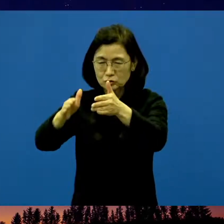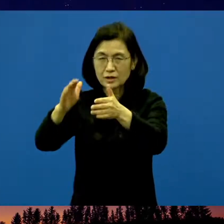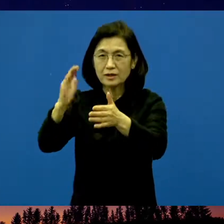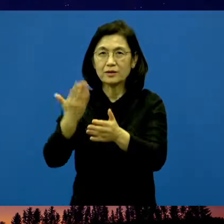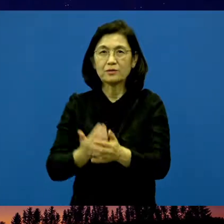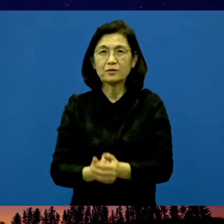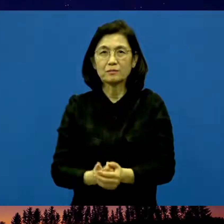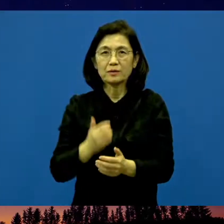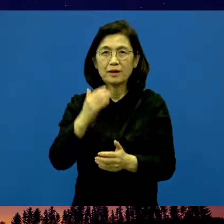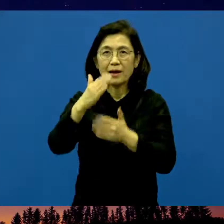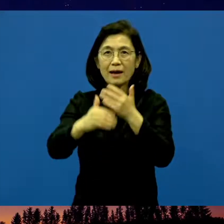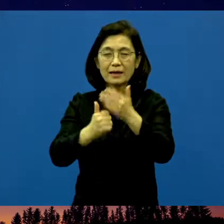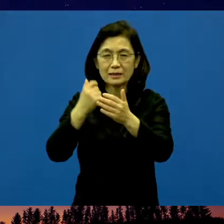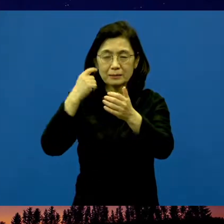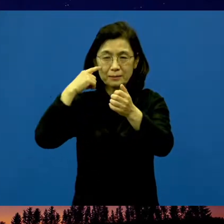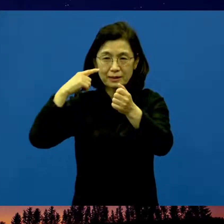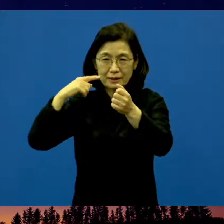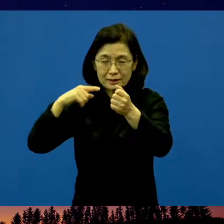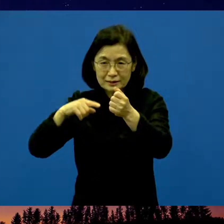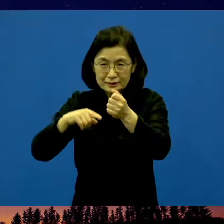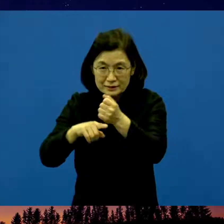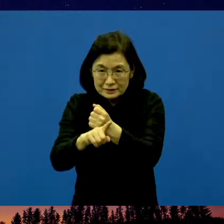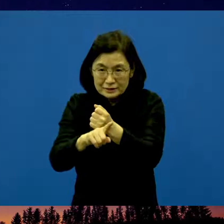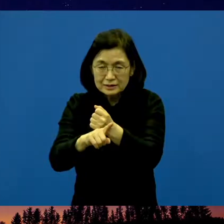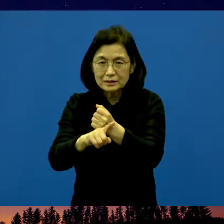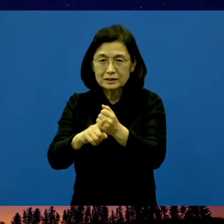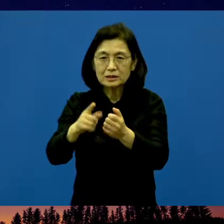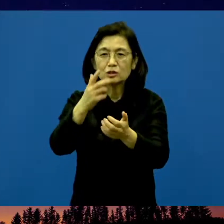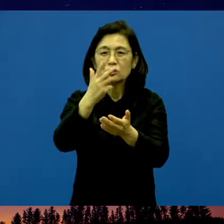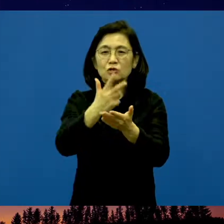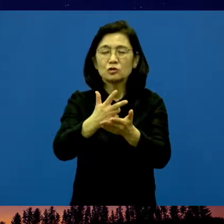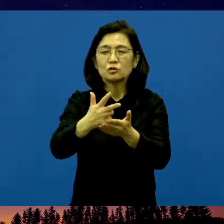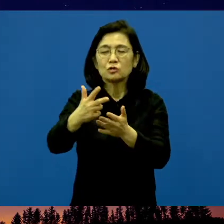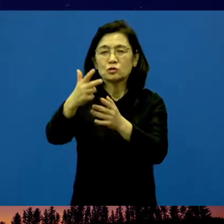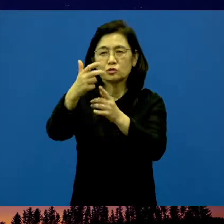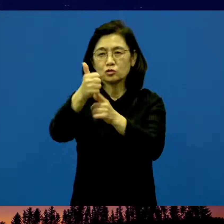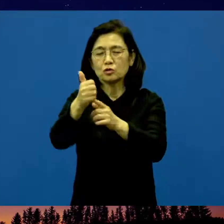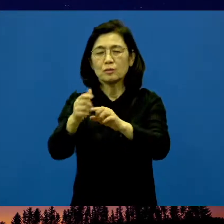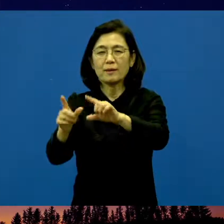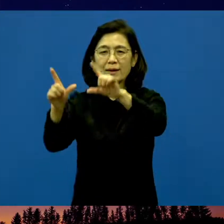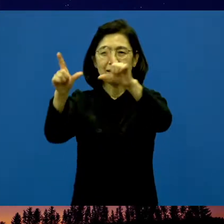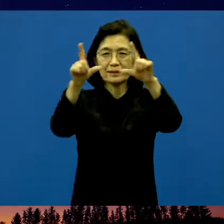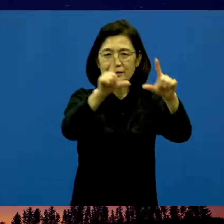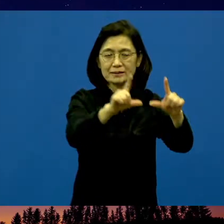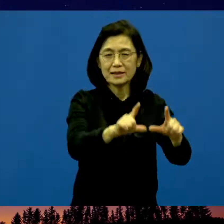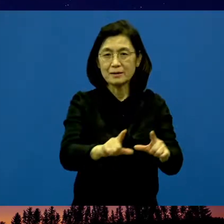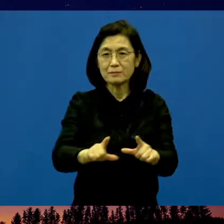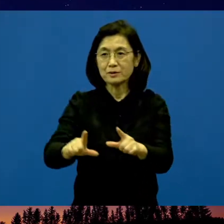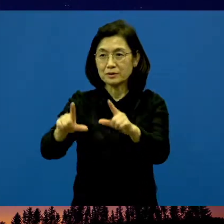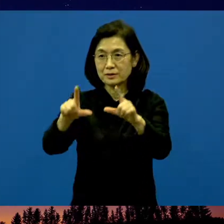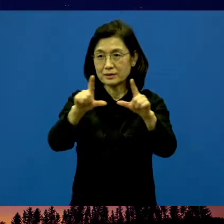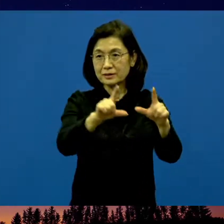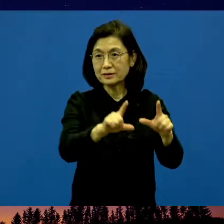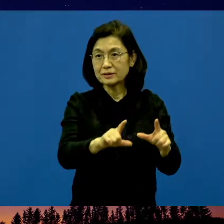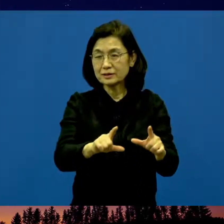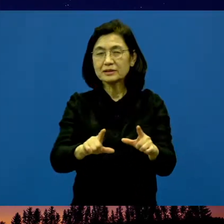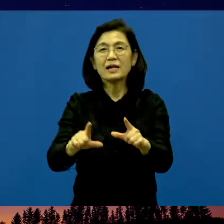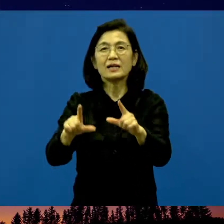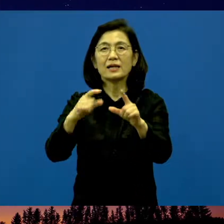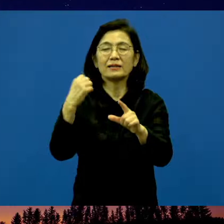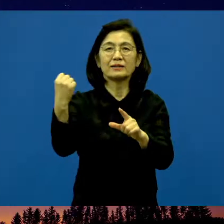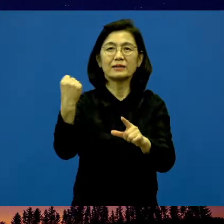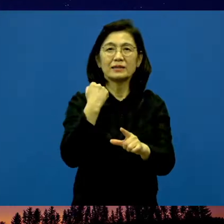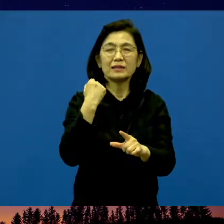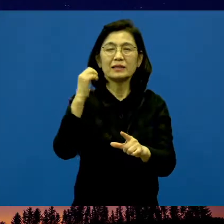그 뜻이 주님의 인생을 끌어가는 에너지요, 그 모든 것을 움직이는 힘이었다는 말이죠. 그것이